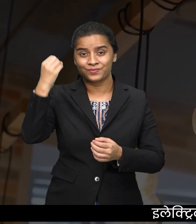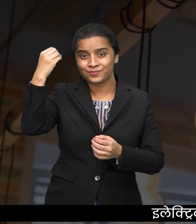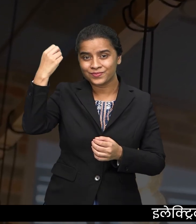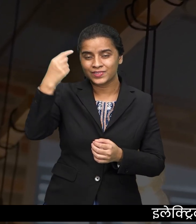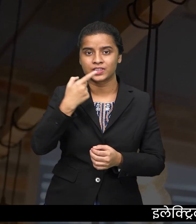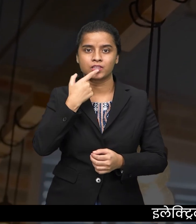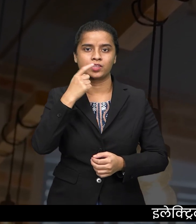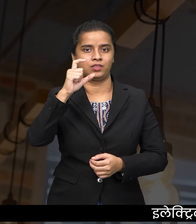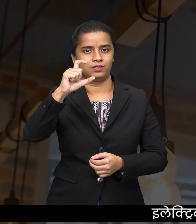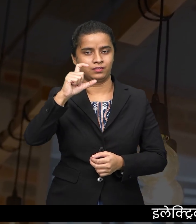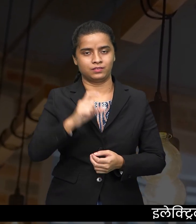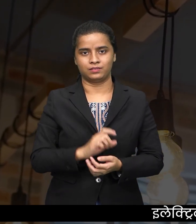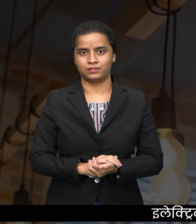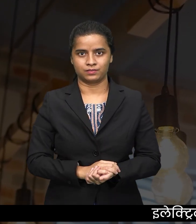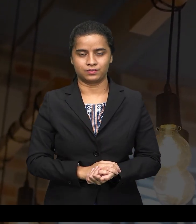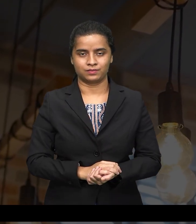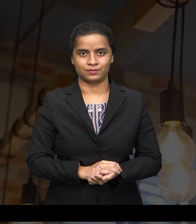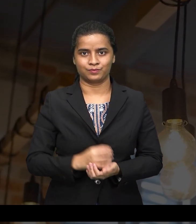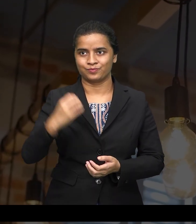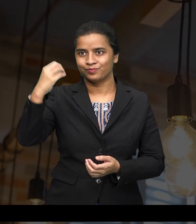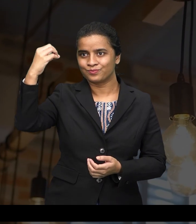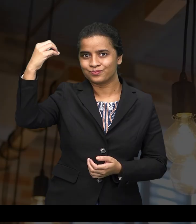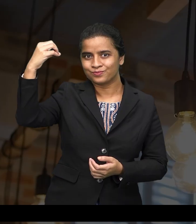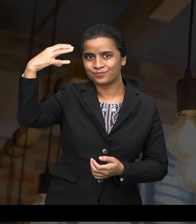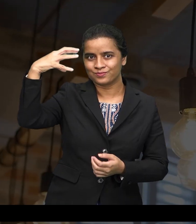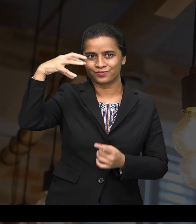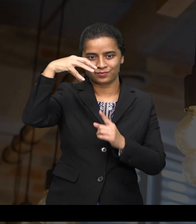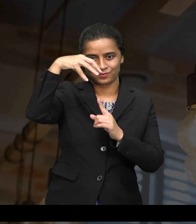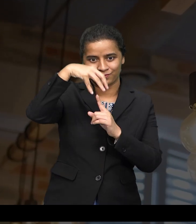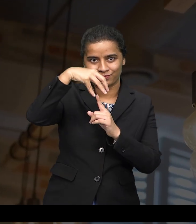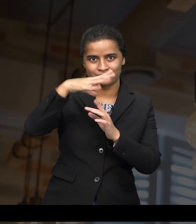इलेक्ट्रिक सेल, विद्युत घट, दिवा,